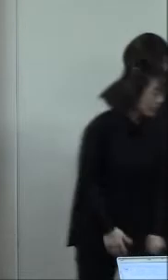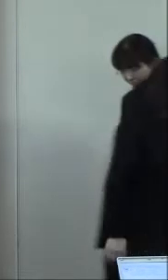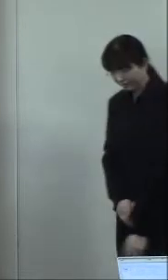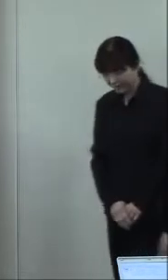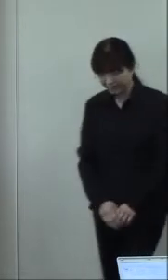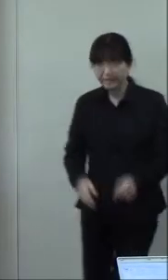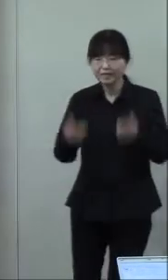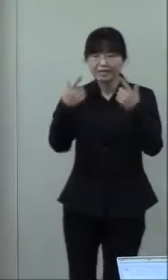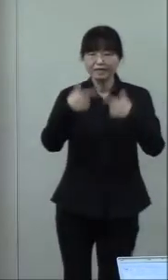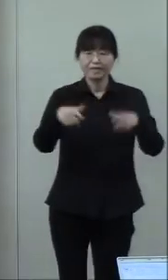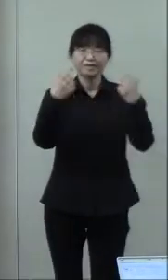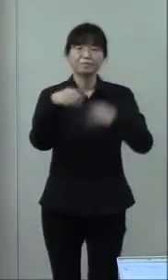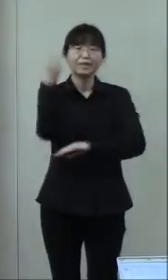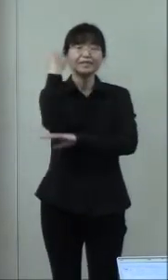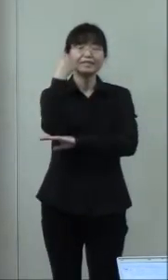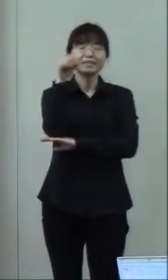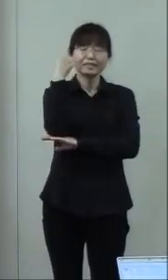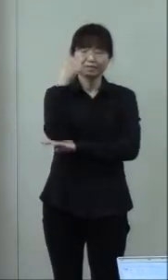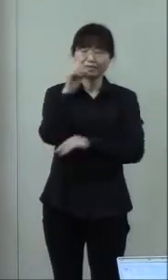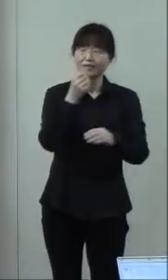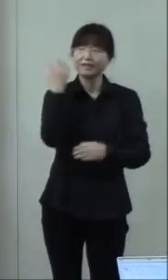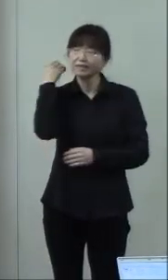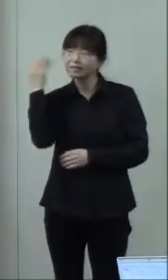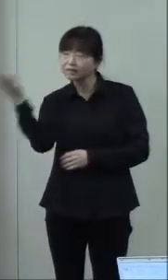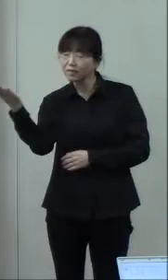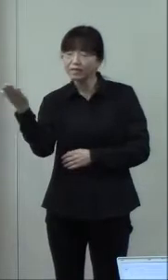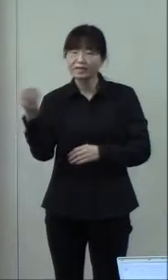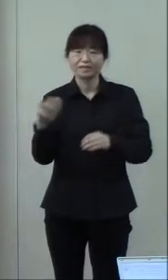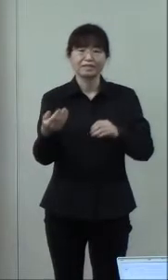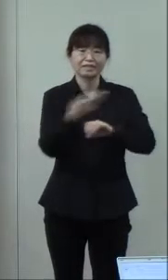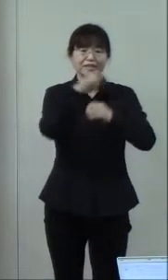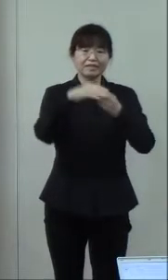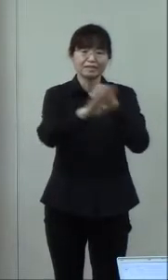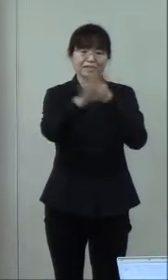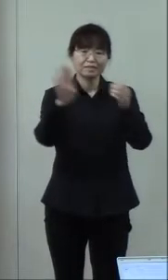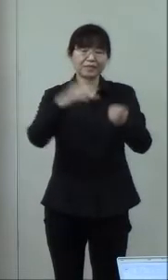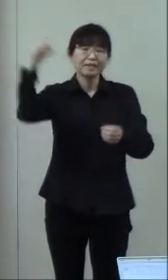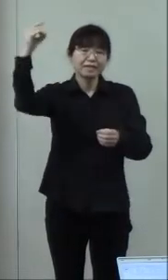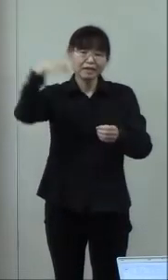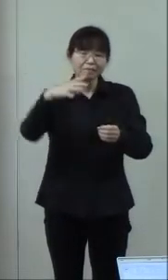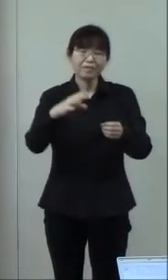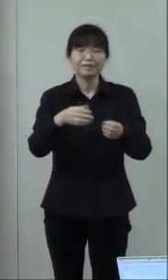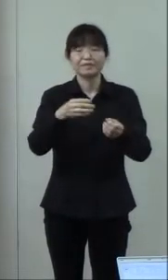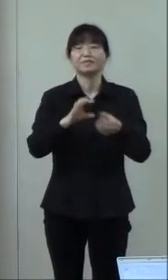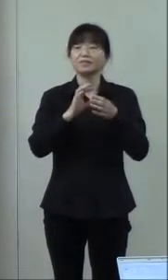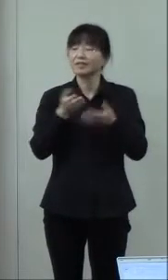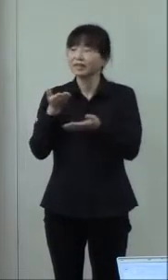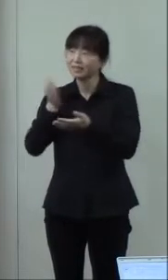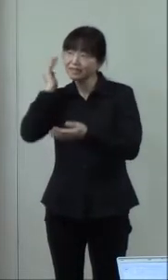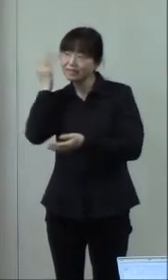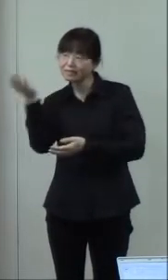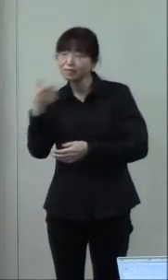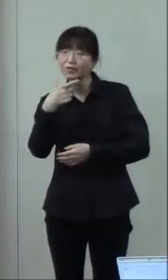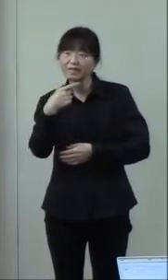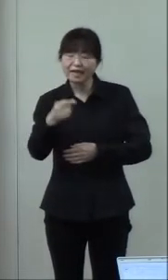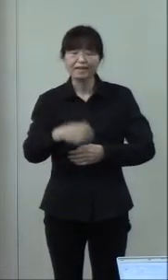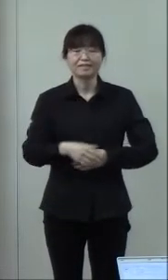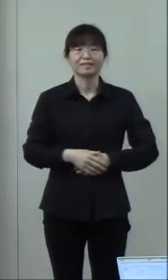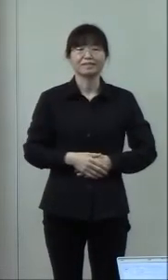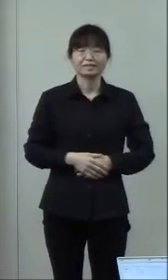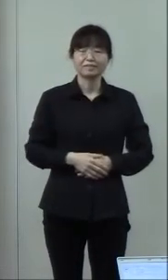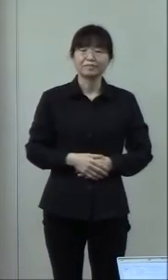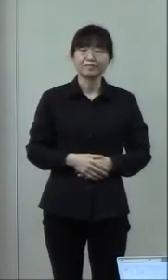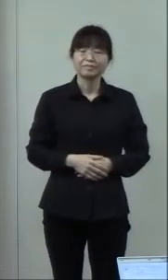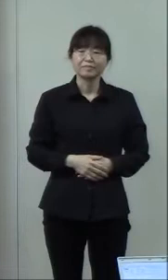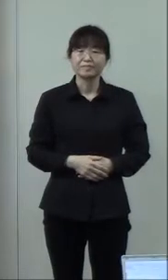前支部の根本と申します。島根原発の件ですとお話したいんですけども、先日県議会の方でですね、